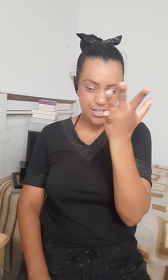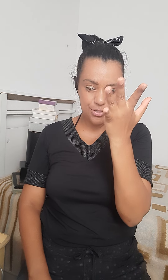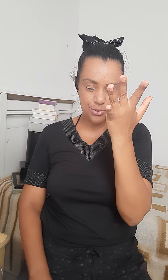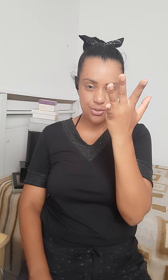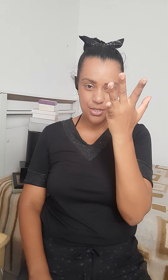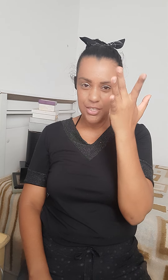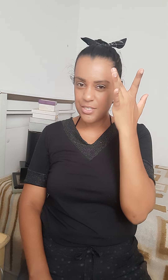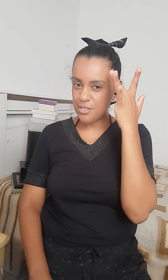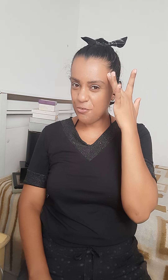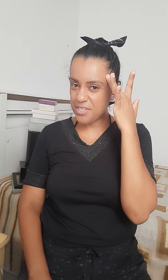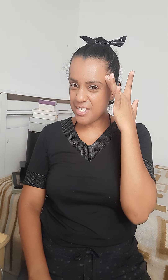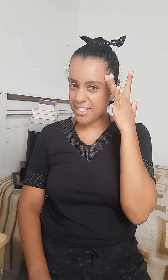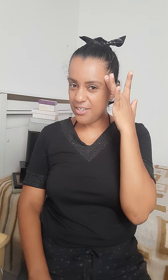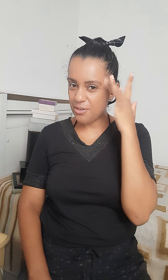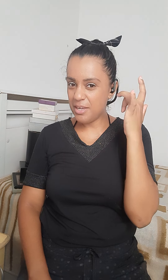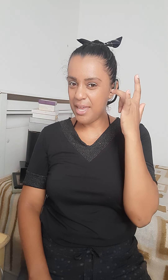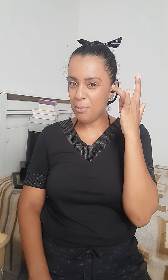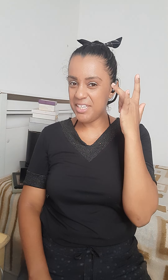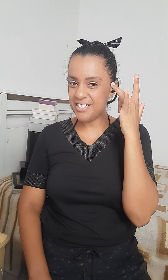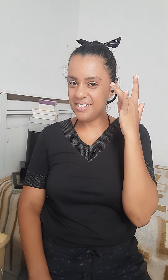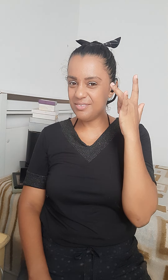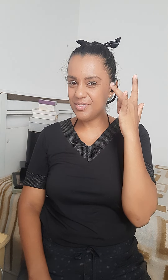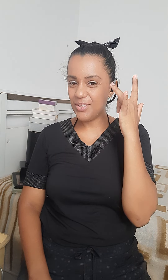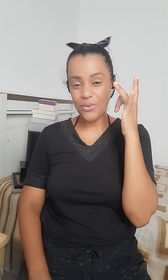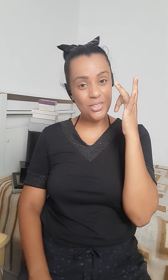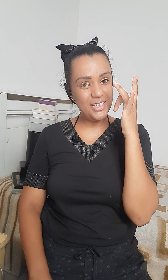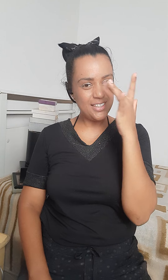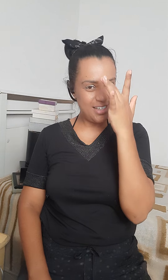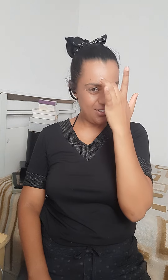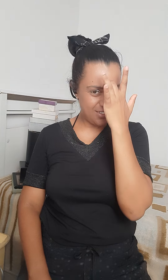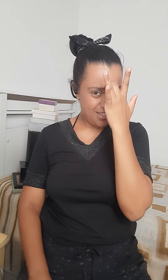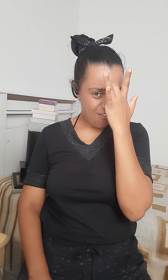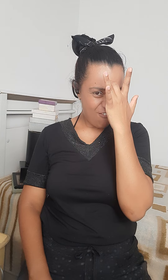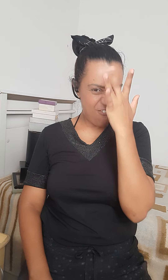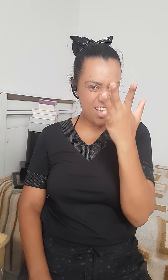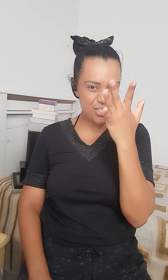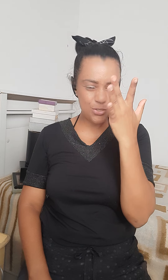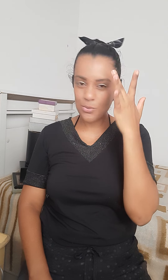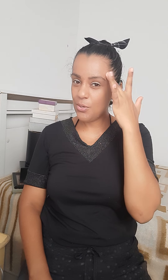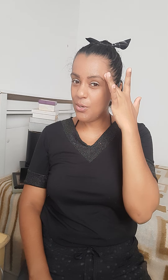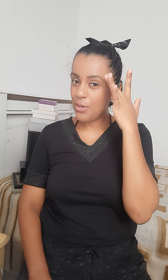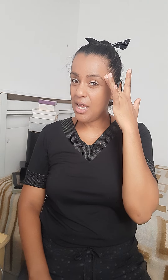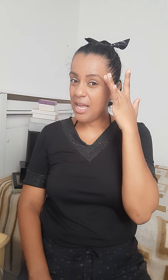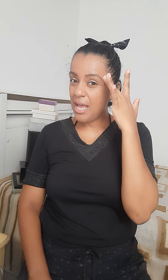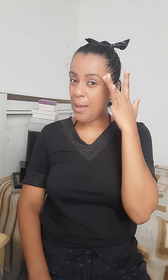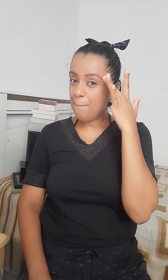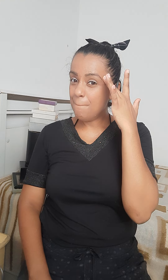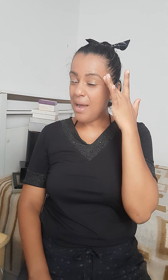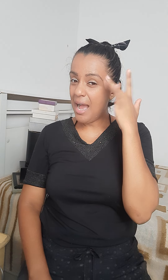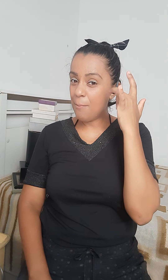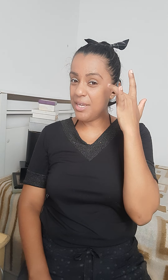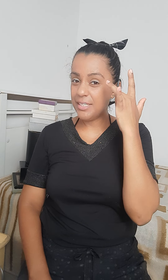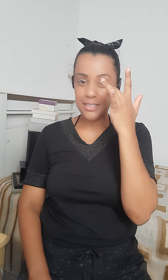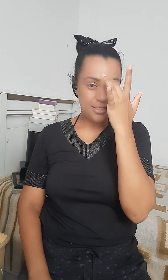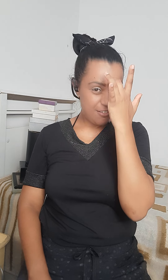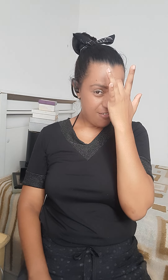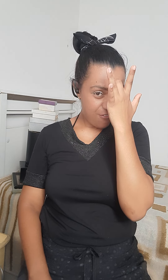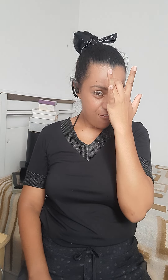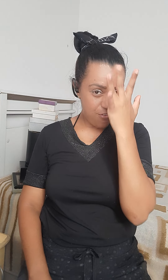fácil. Se eu fizer aqui, ó, é manhã. Olha o detalhe, ó. Fácil, amanhã.